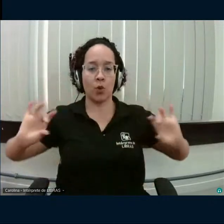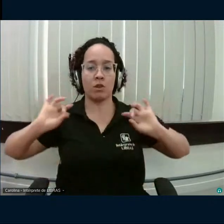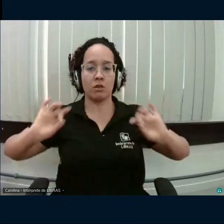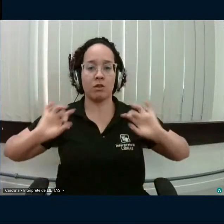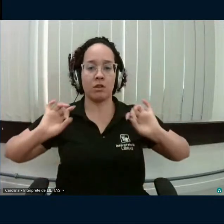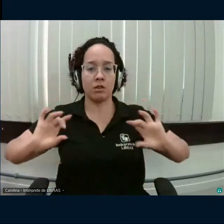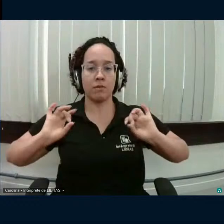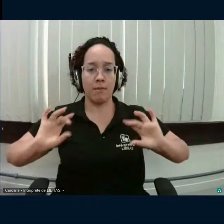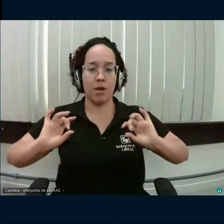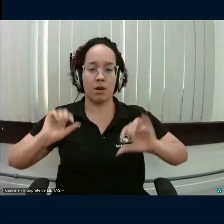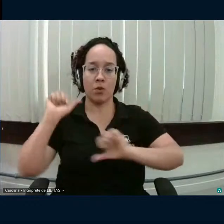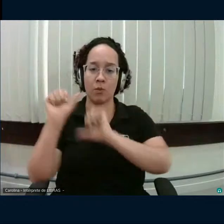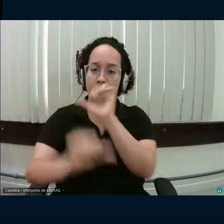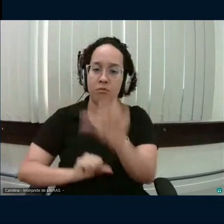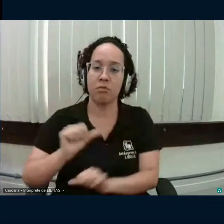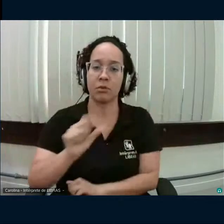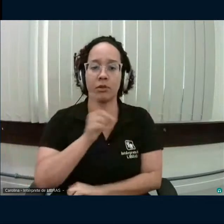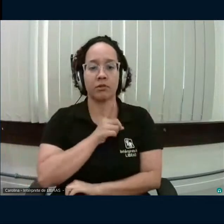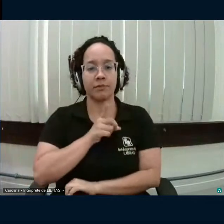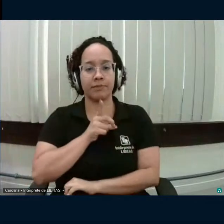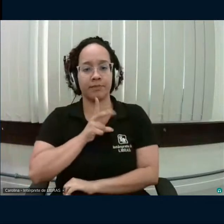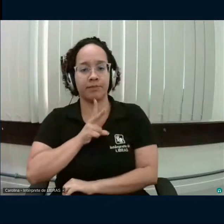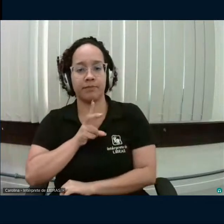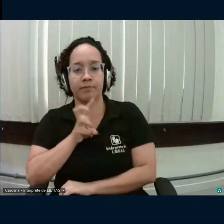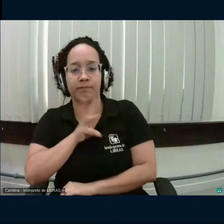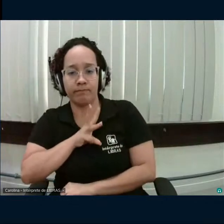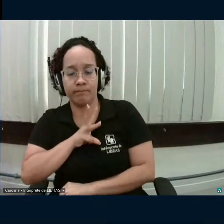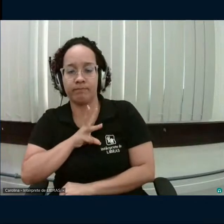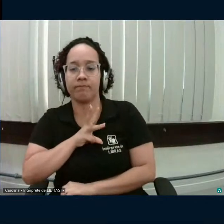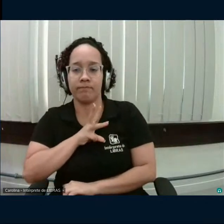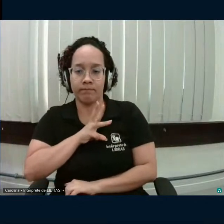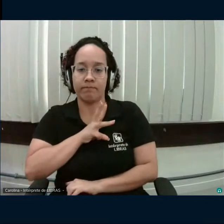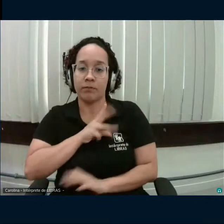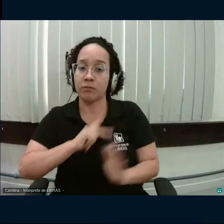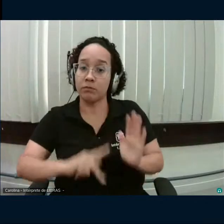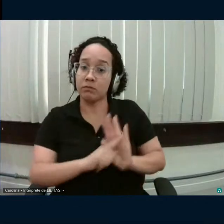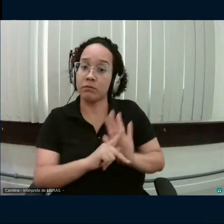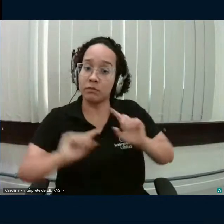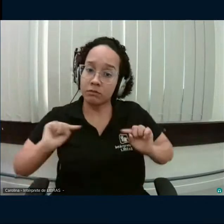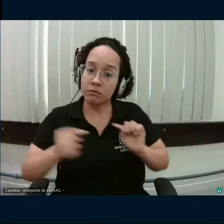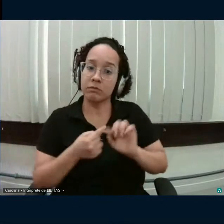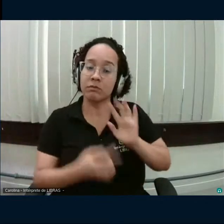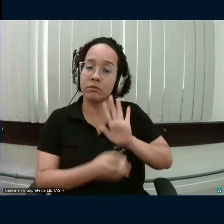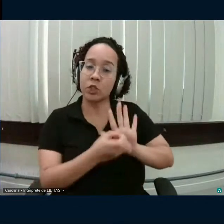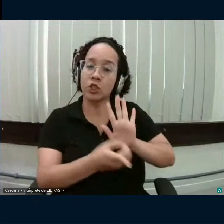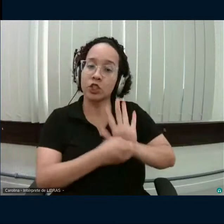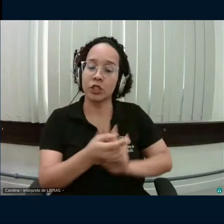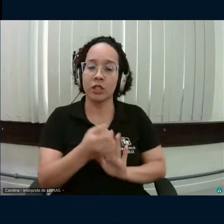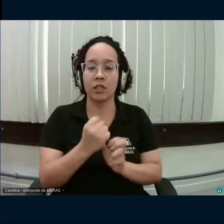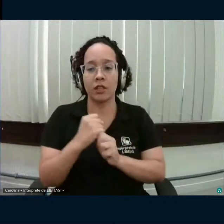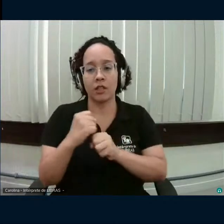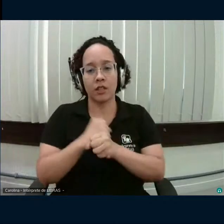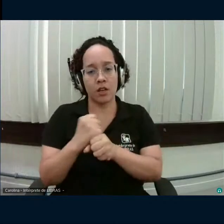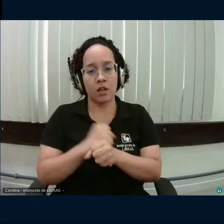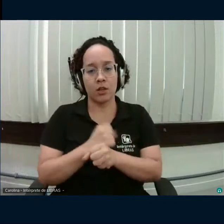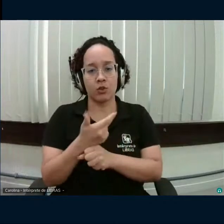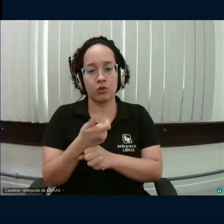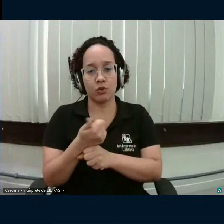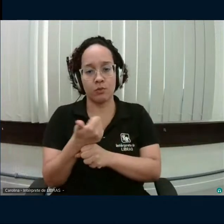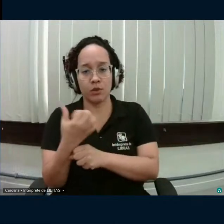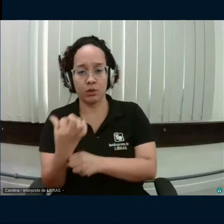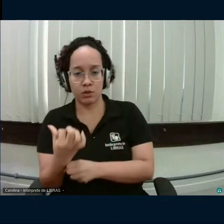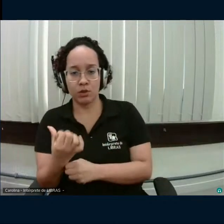a reformular o ensino médio em resposta às diretrizes de 2012, que propunha expandir o ensino médio